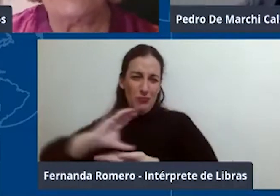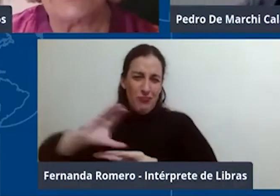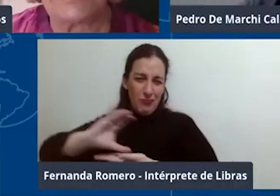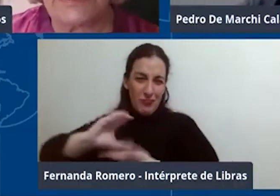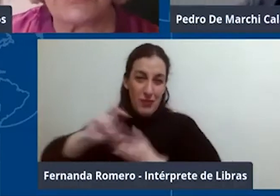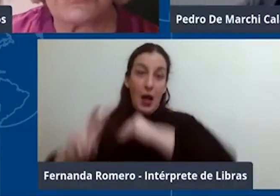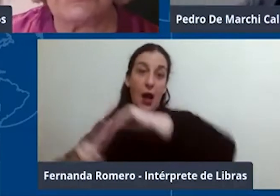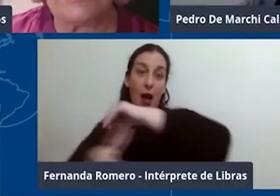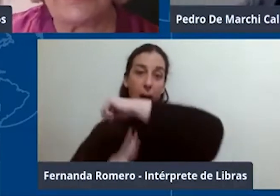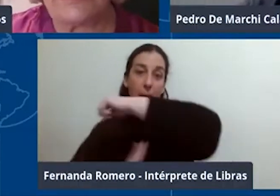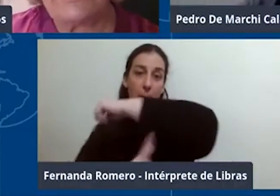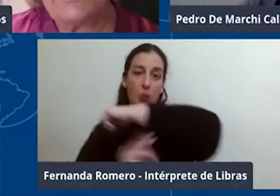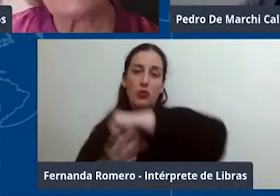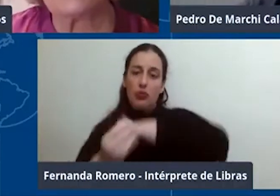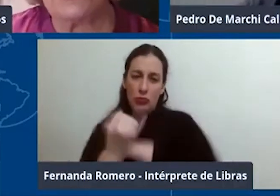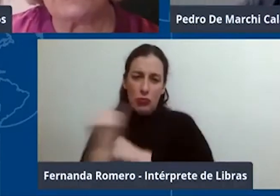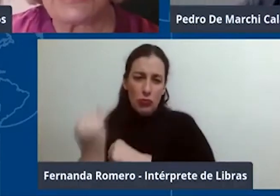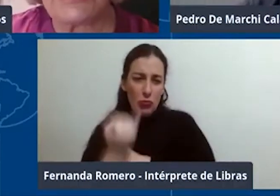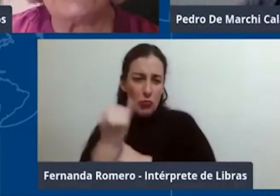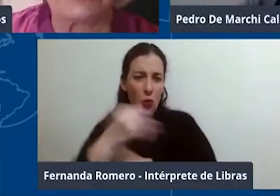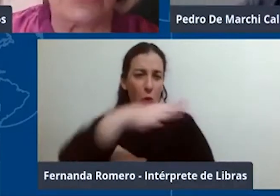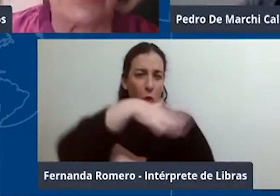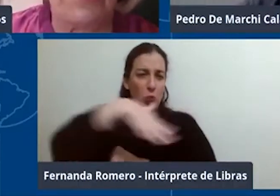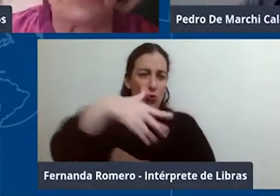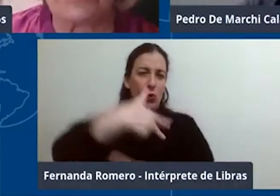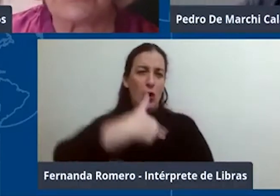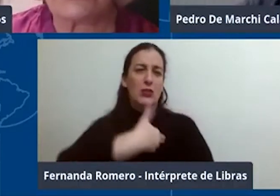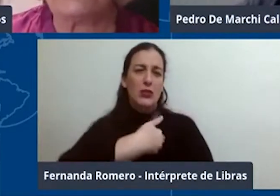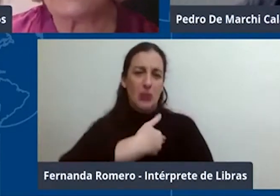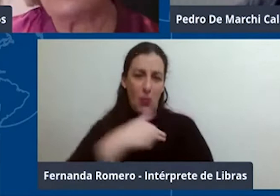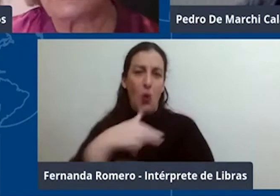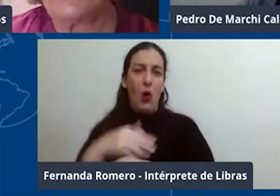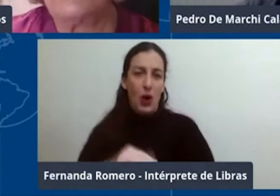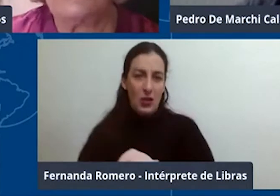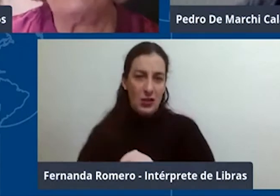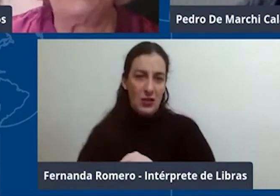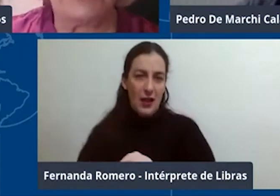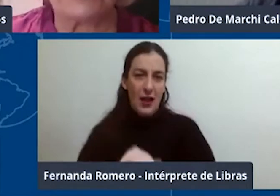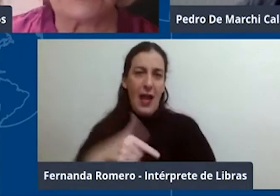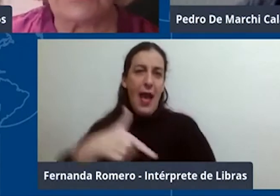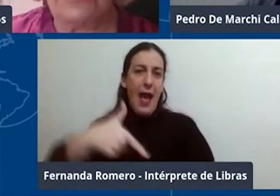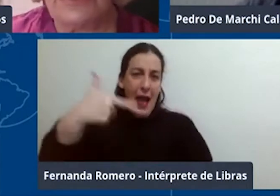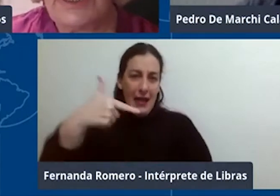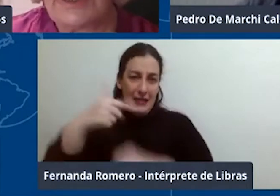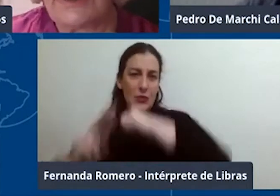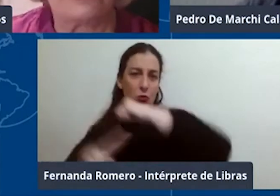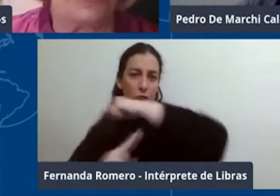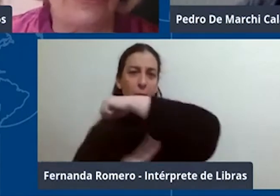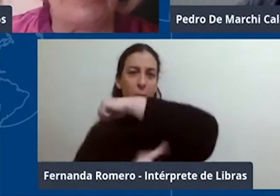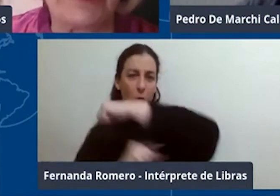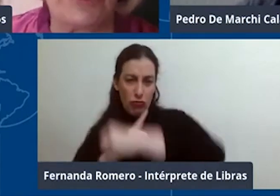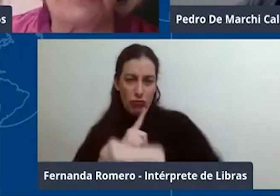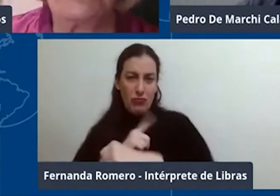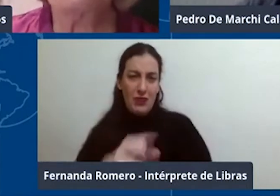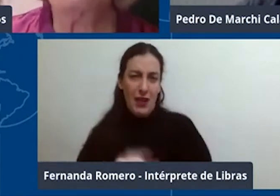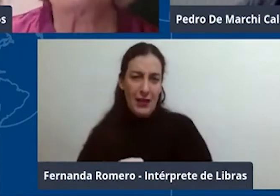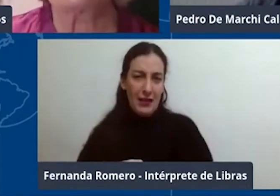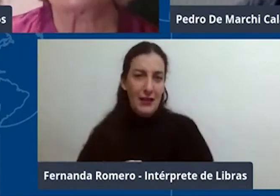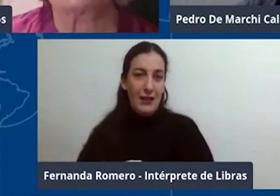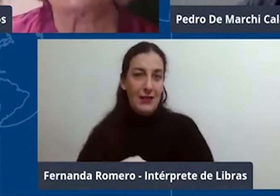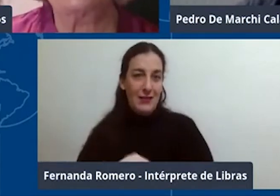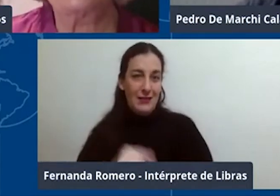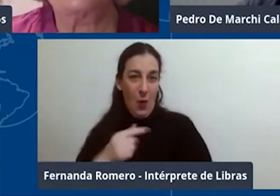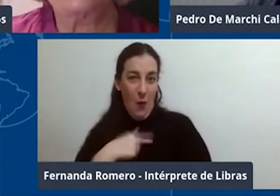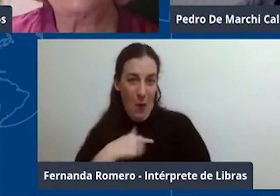ali naquela região, né? É a segunda alternativa e a segunda ponte que nós temos, a outra é uma balsa. Então, eu dou informação em primeira mão